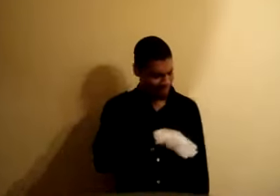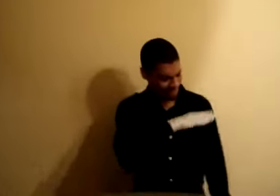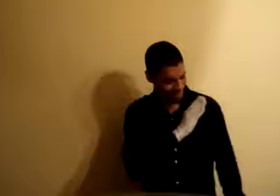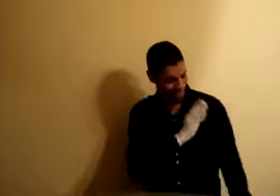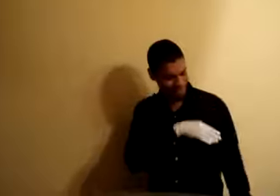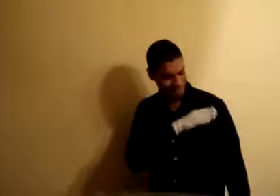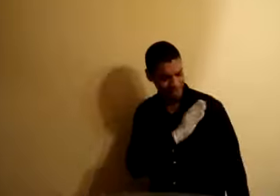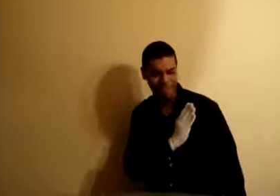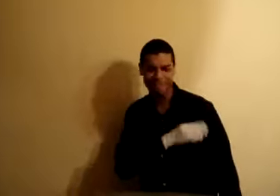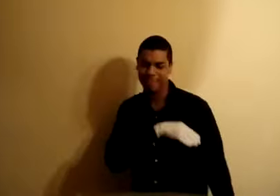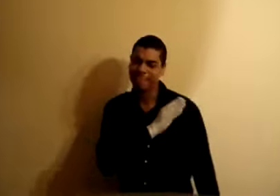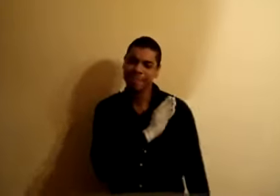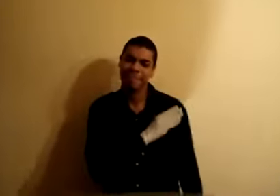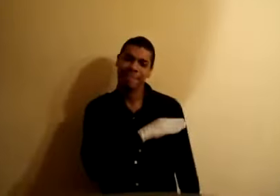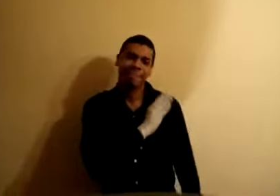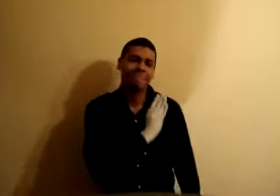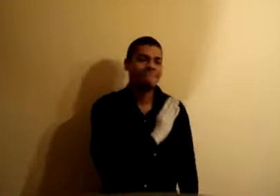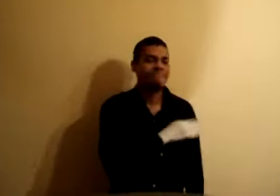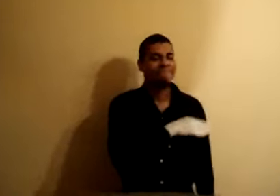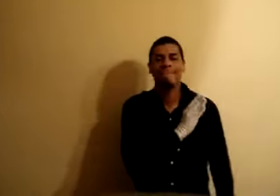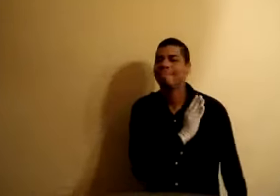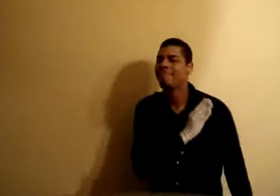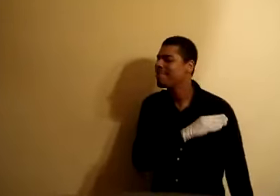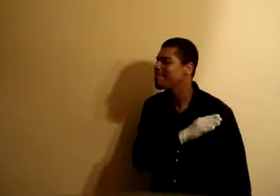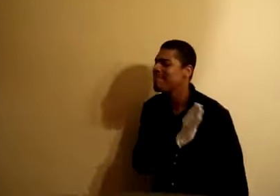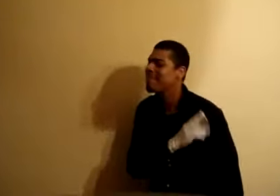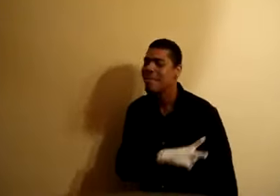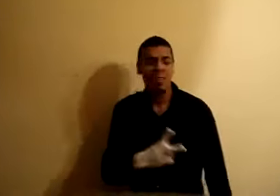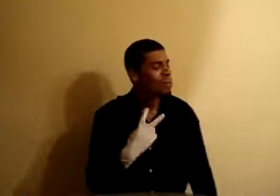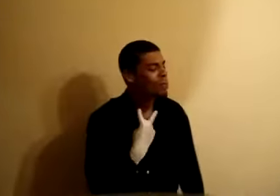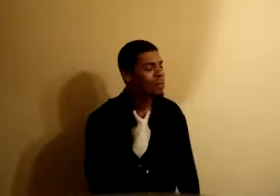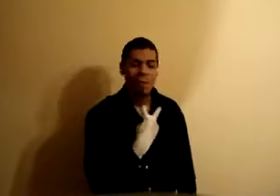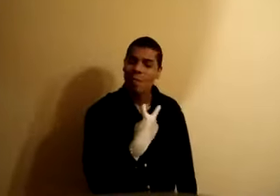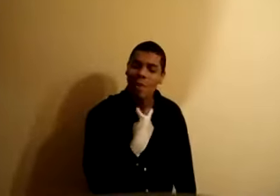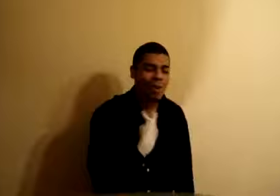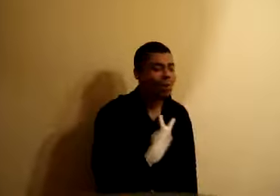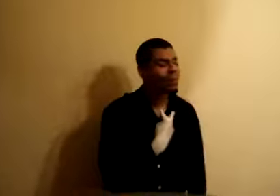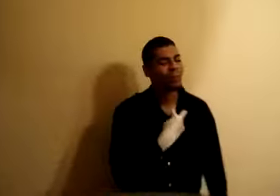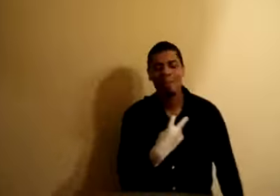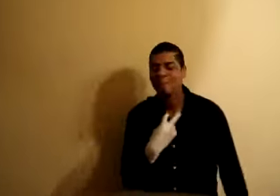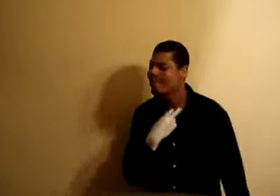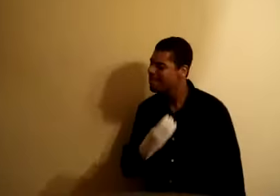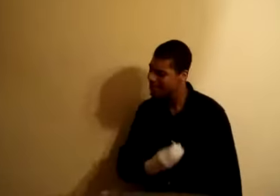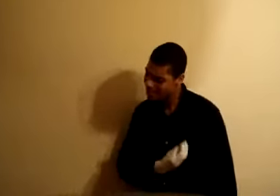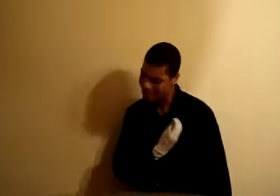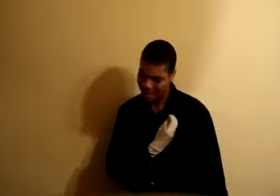diz que não, eu não consigo viver sem